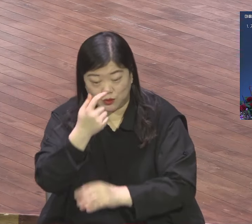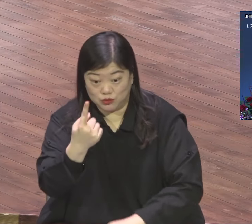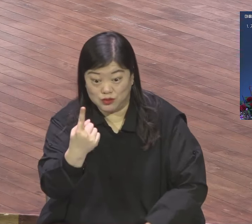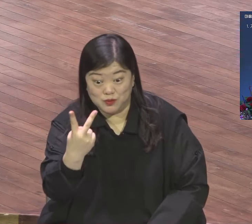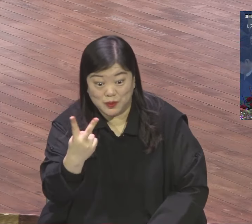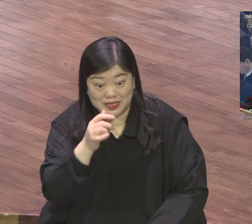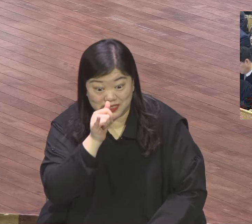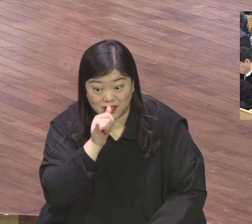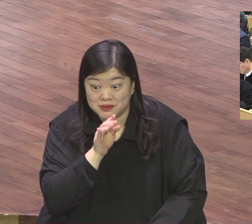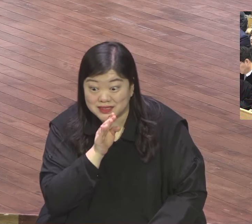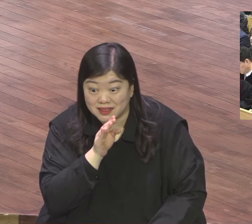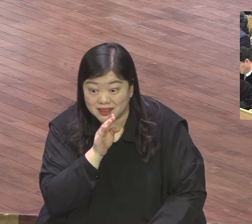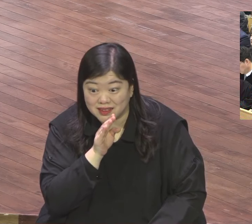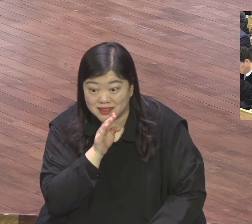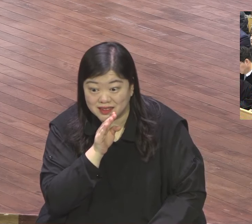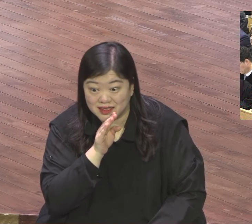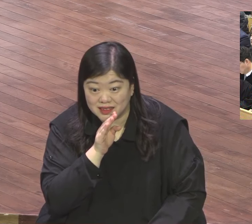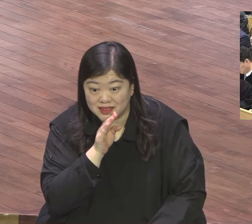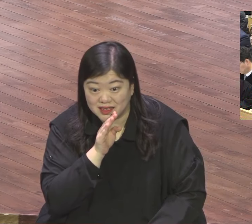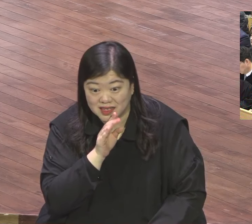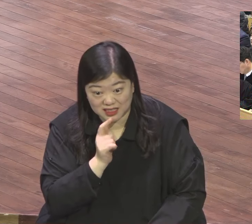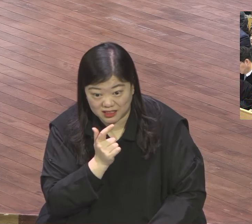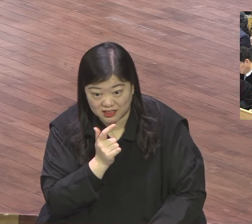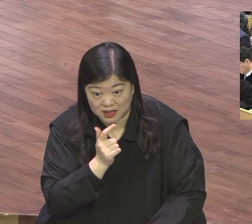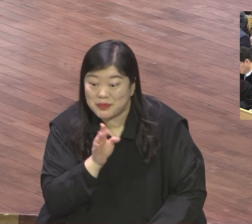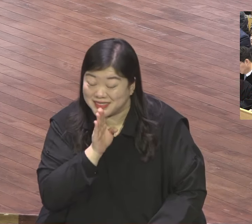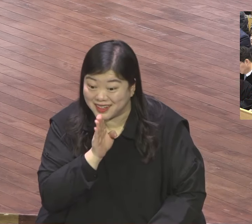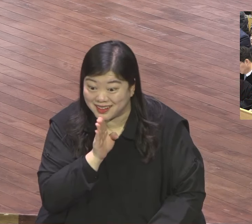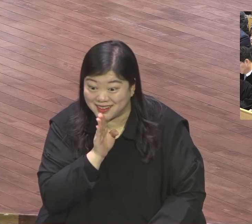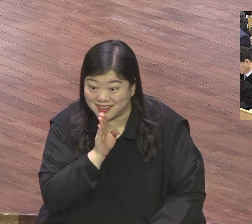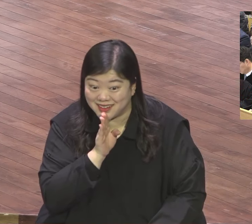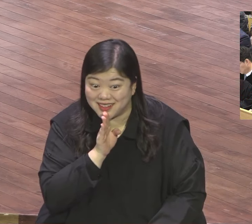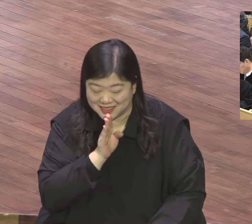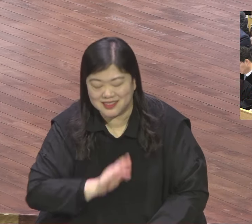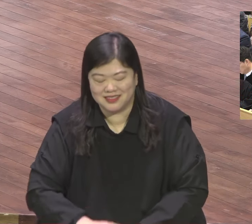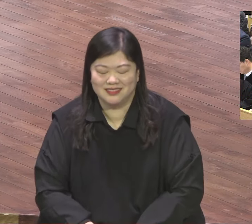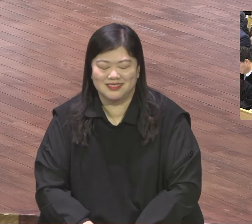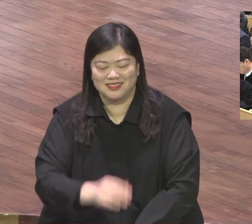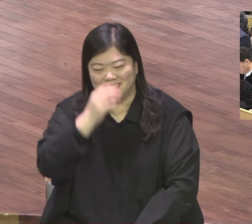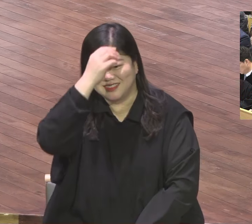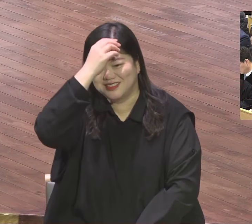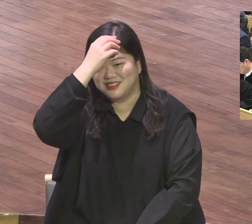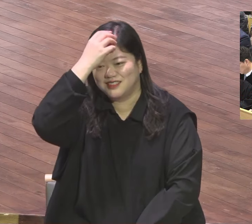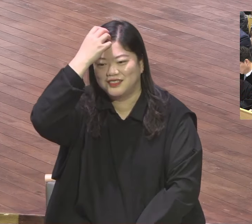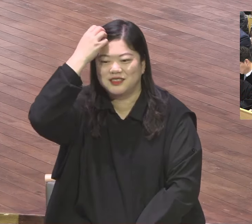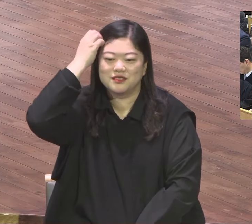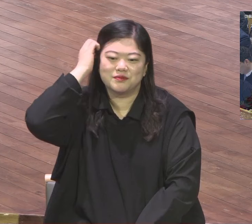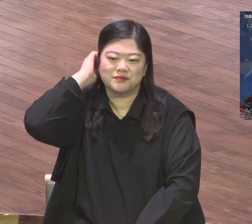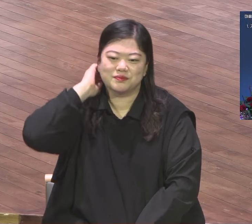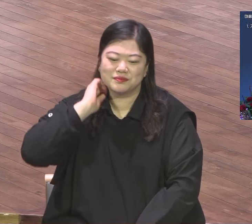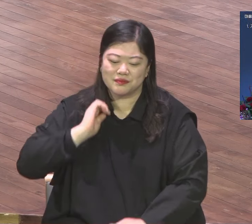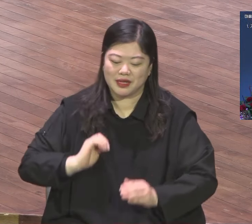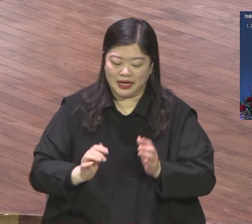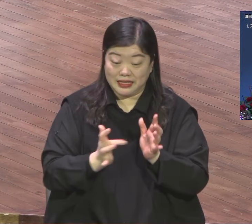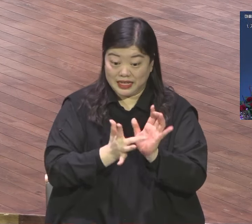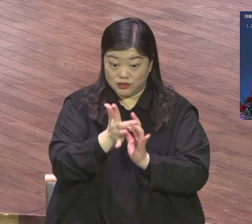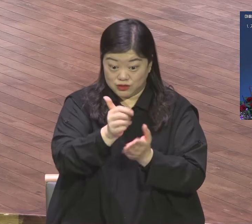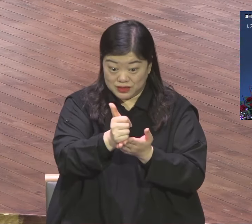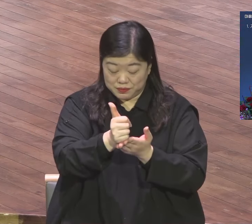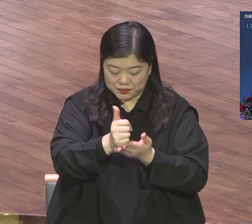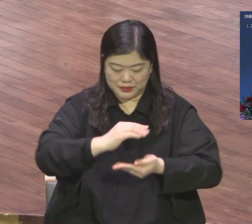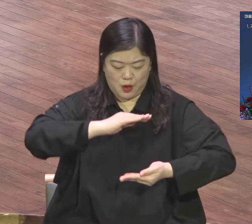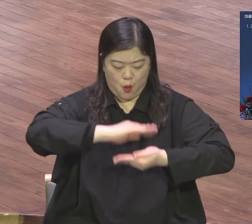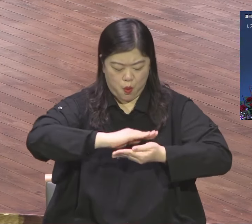그렇게 하실 줄 믿습니다. 자, 지난주 삽제 본 오병이어 이적을 베푸실 때도 예수님 뭐 하셨어요?